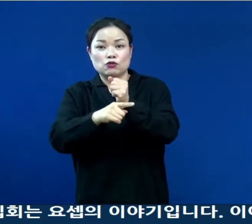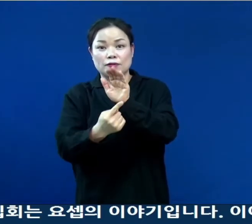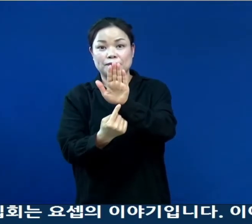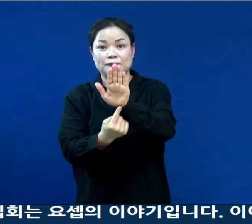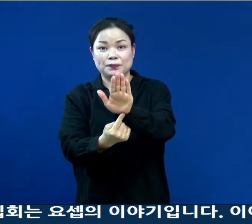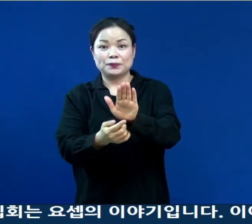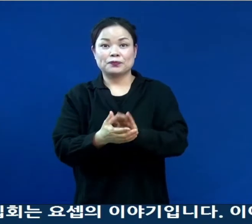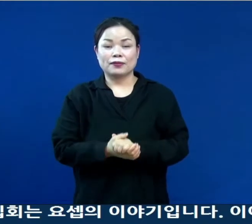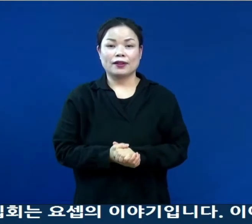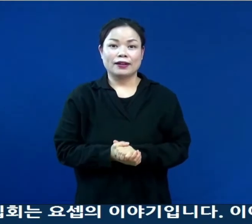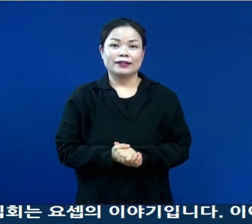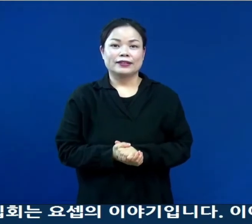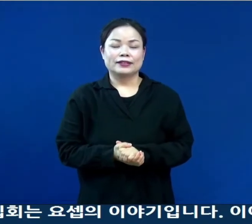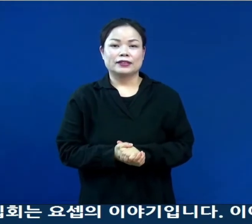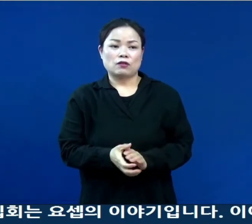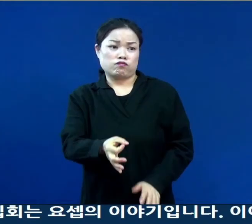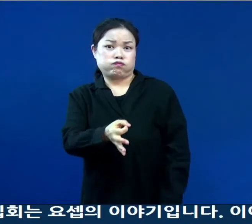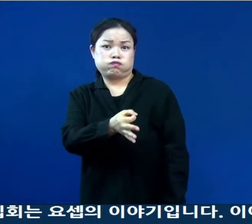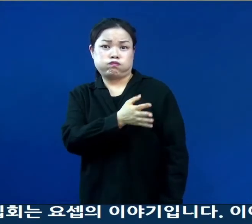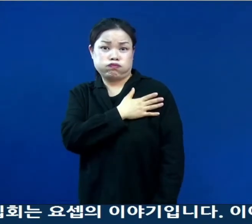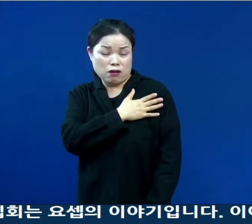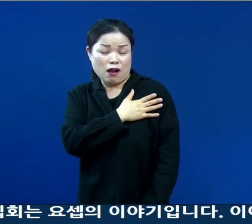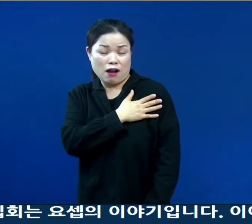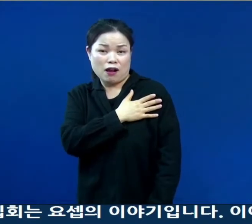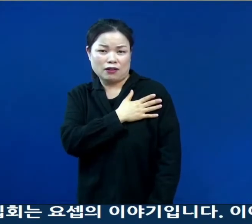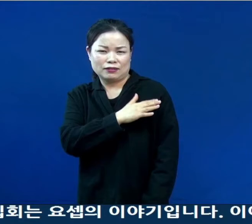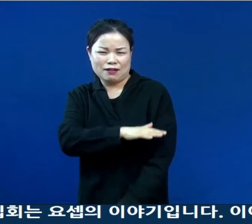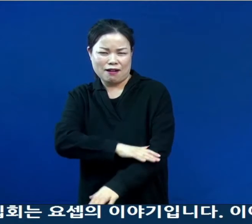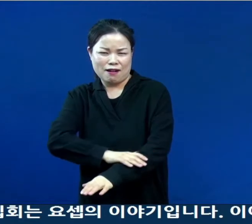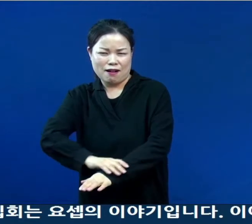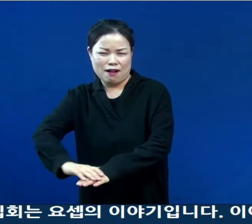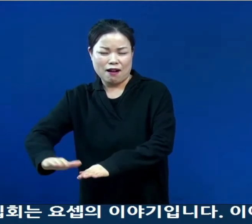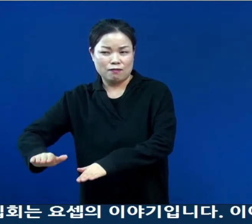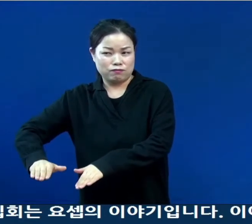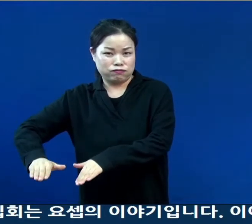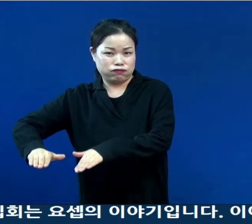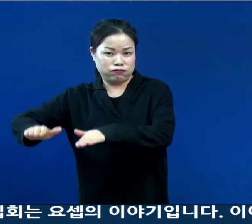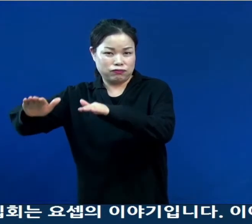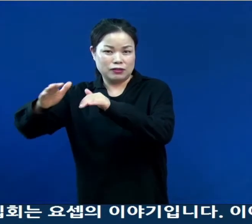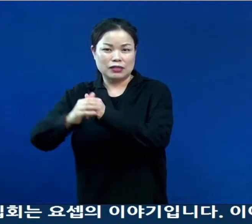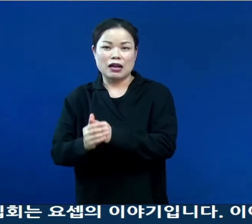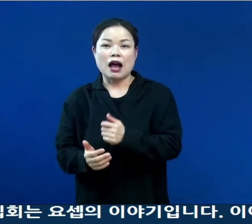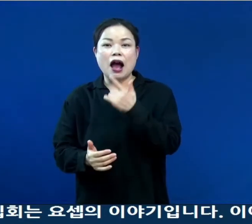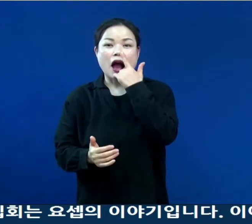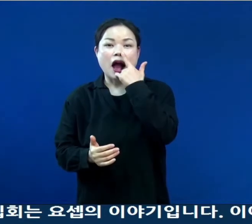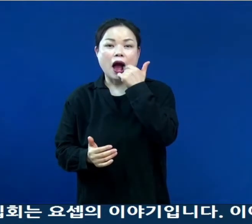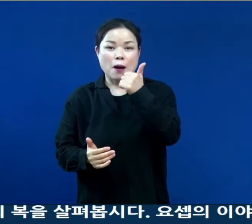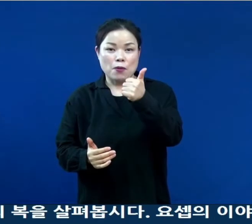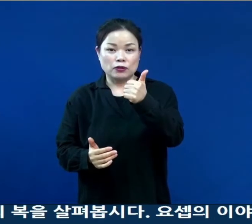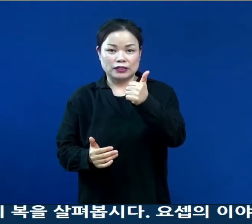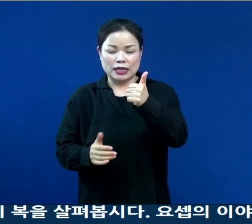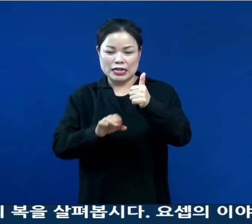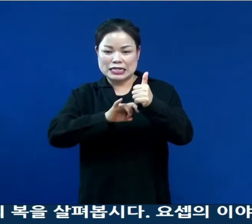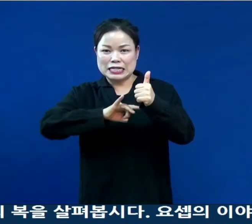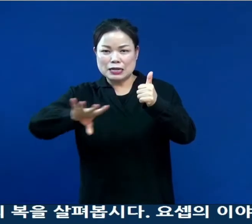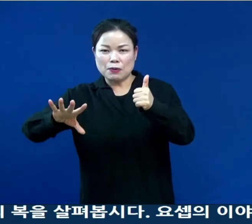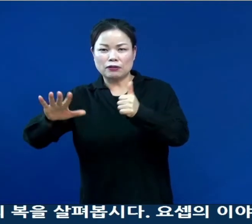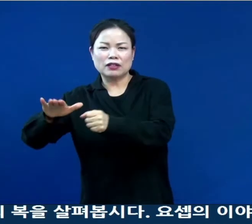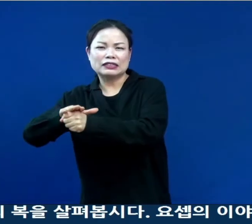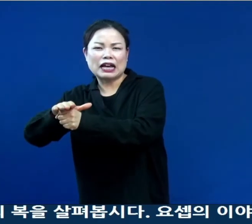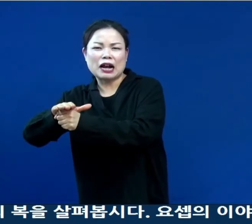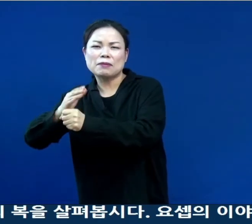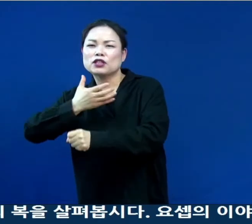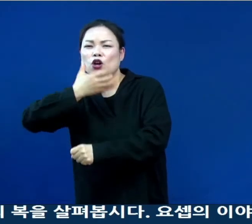줍니다. 부잣집 도련님으로 컸습니다. 아버지의 일방적인 사랑을 받았습니다.